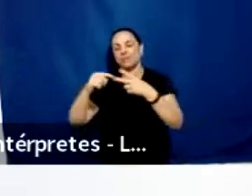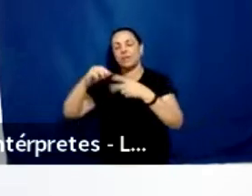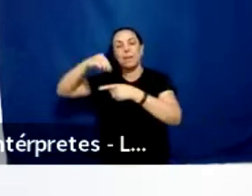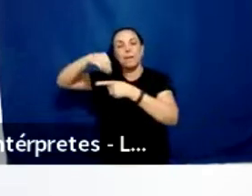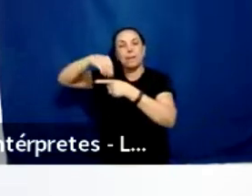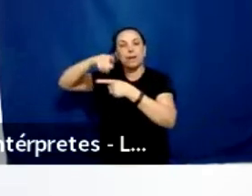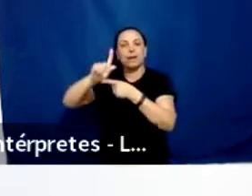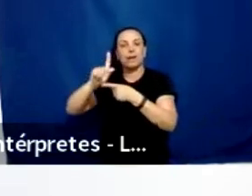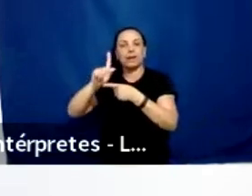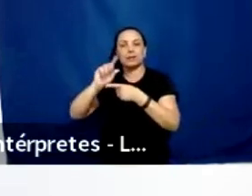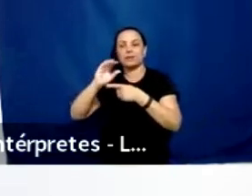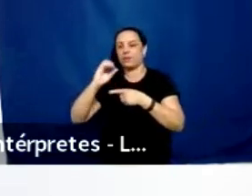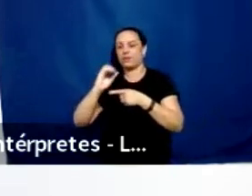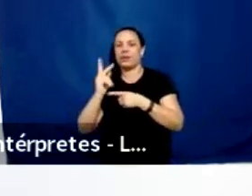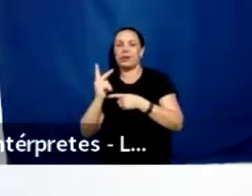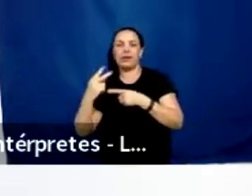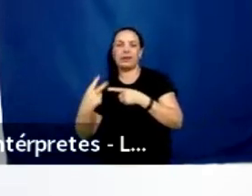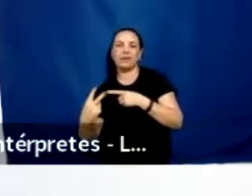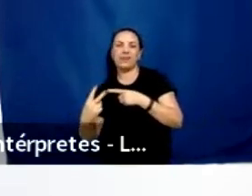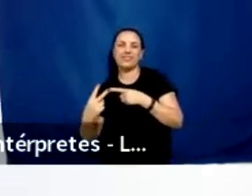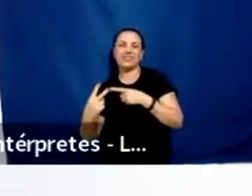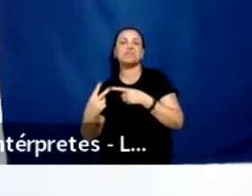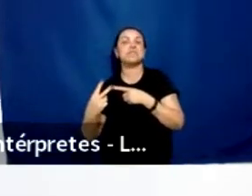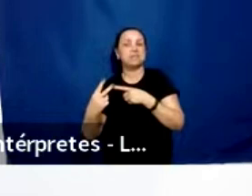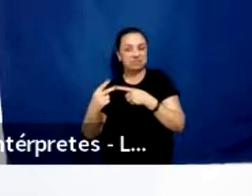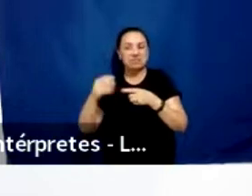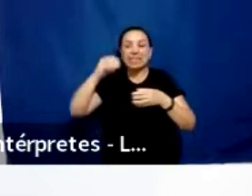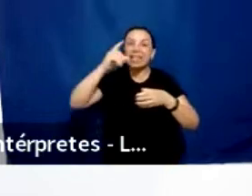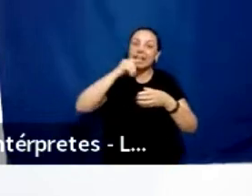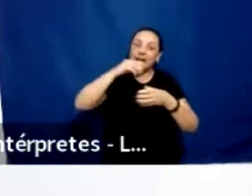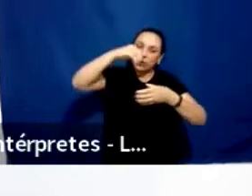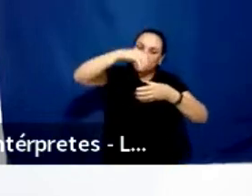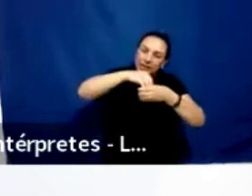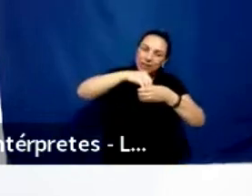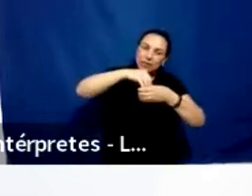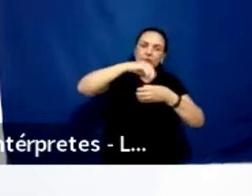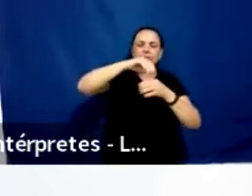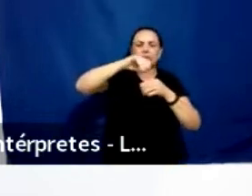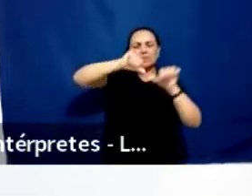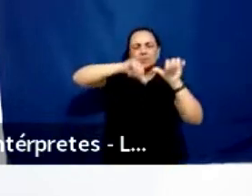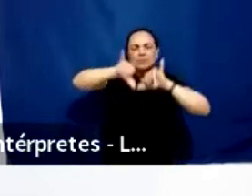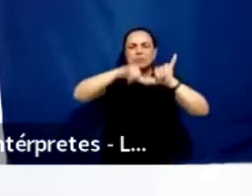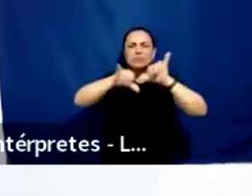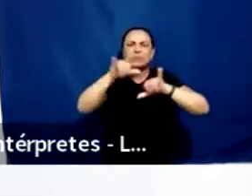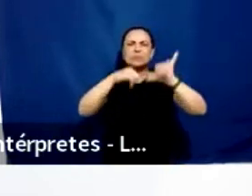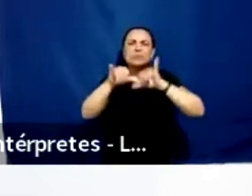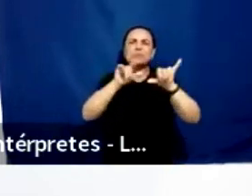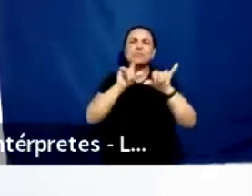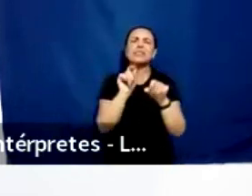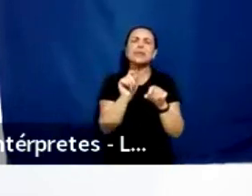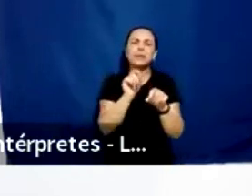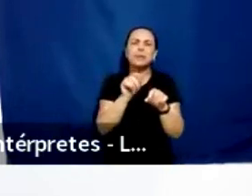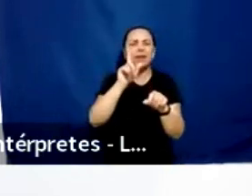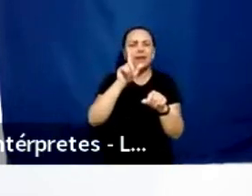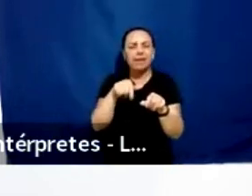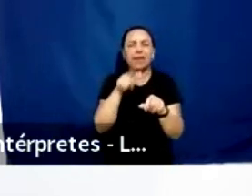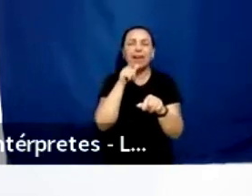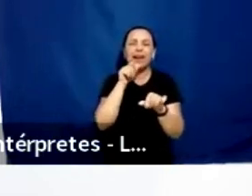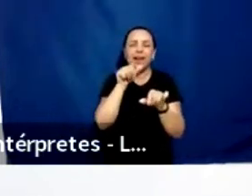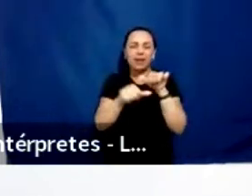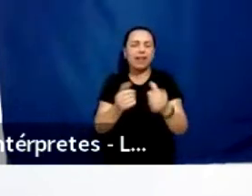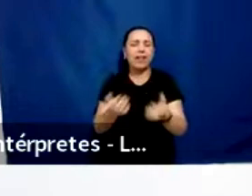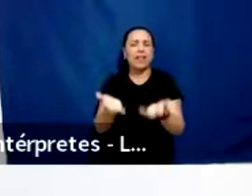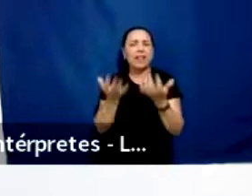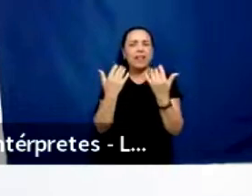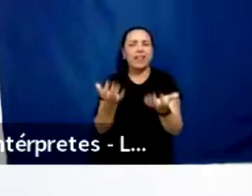nós ingerimos essa água magnetizada, dessa forma de hidróxido alcalino, é então